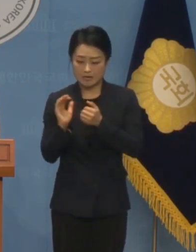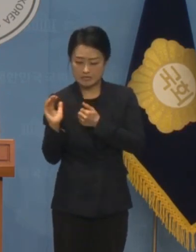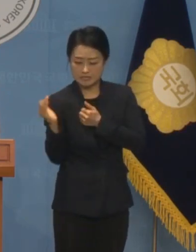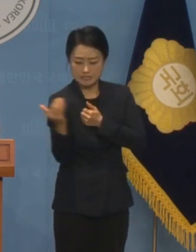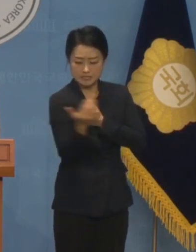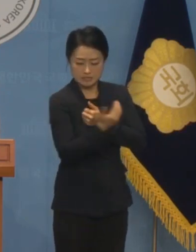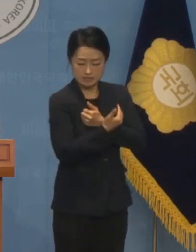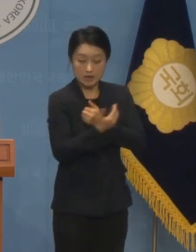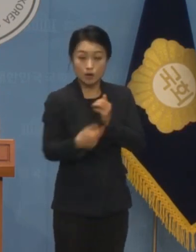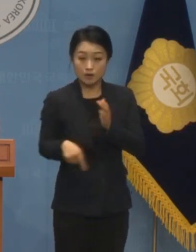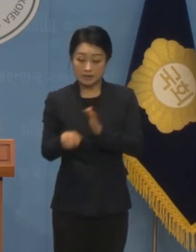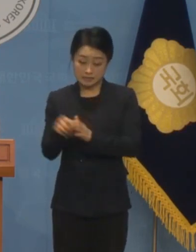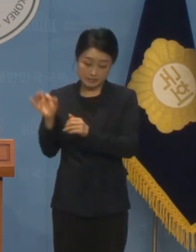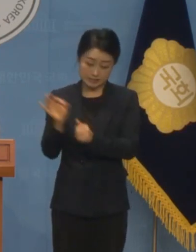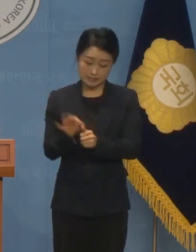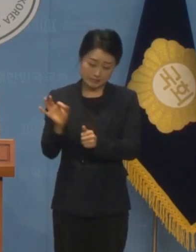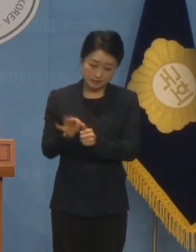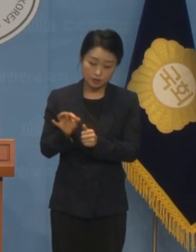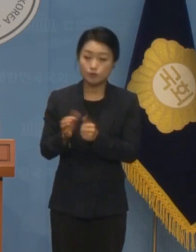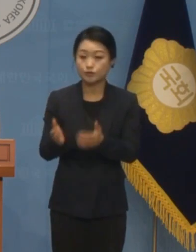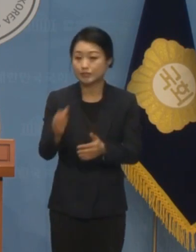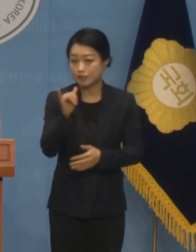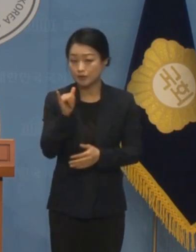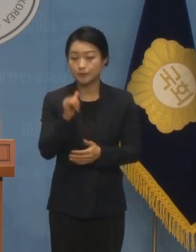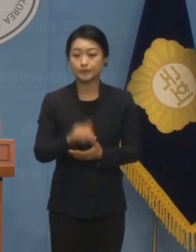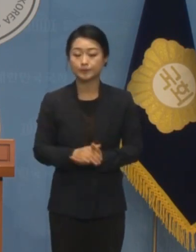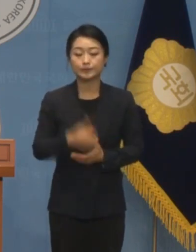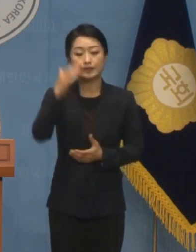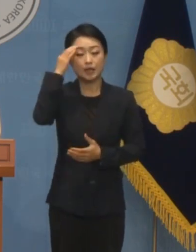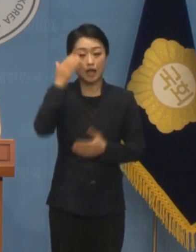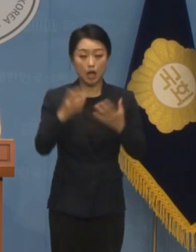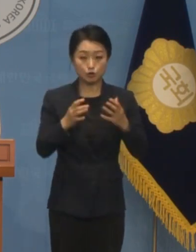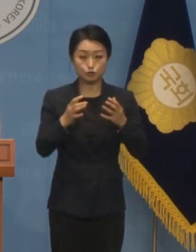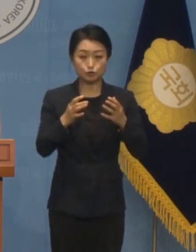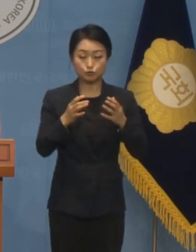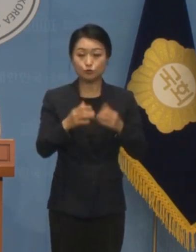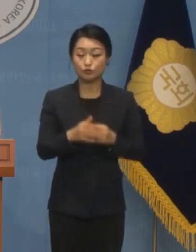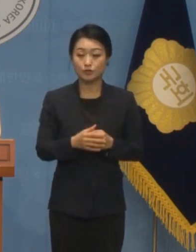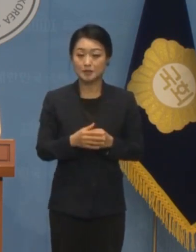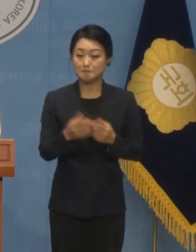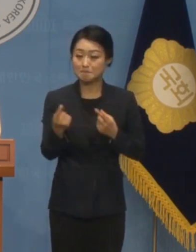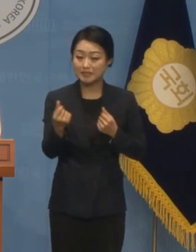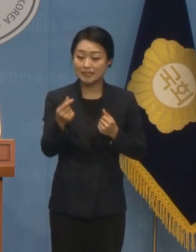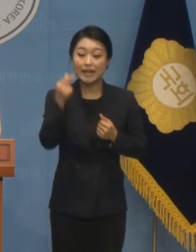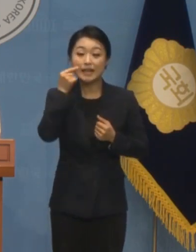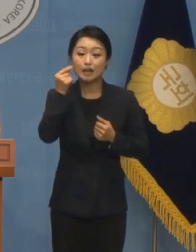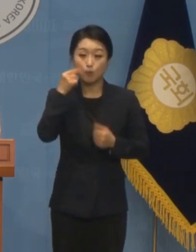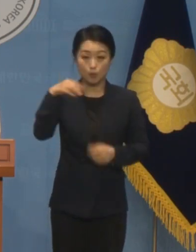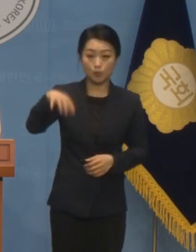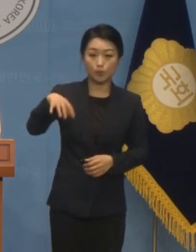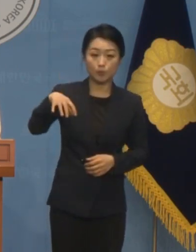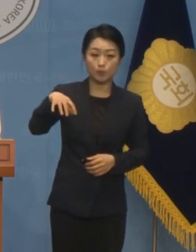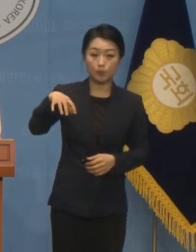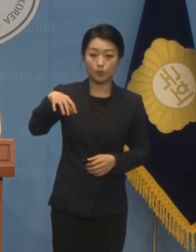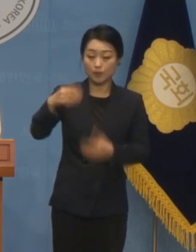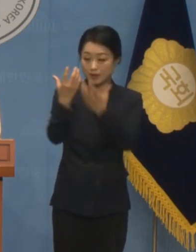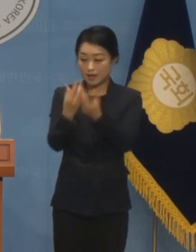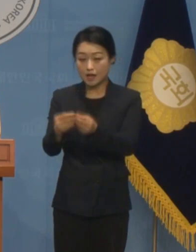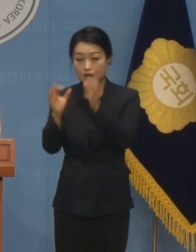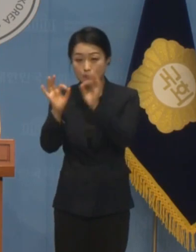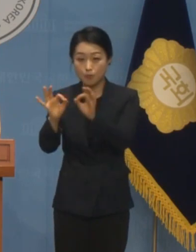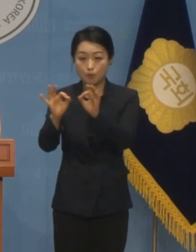막대한 자금을 지원하고 있습니다. 우리나라와 산업 구조가 비슷한 일본의 경우